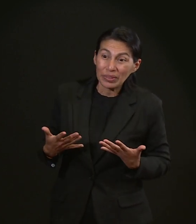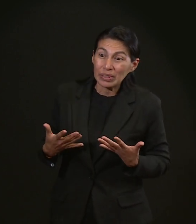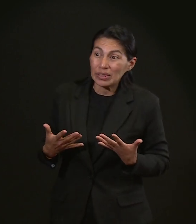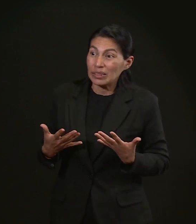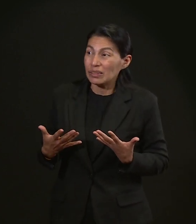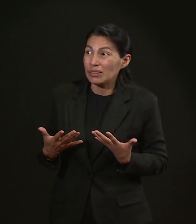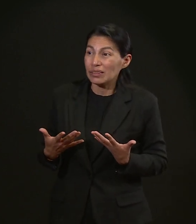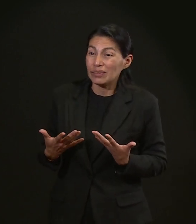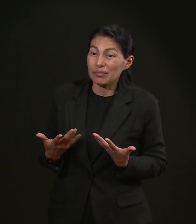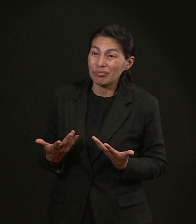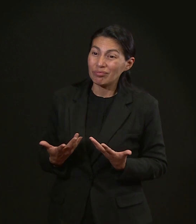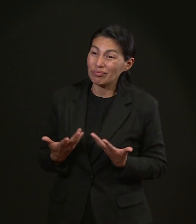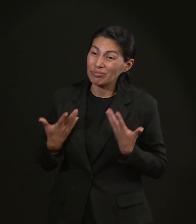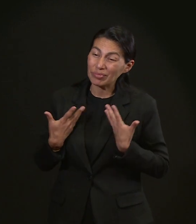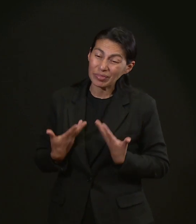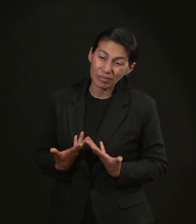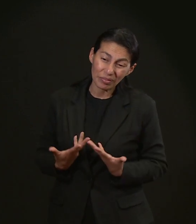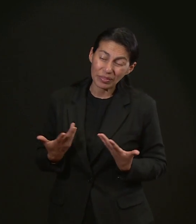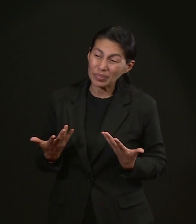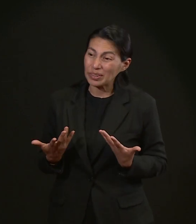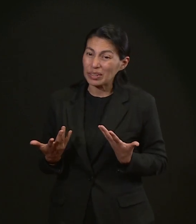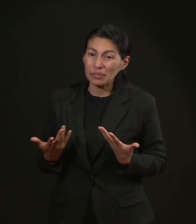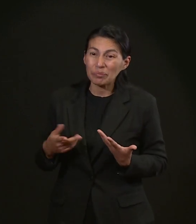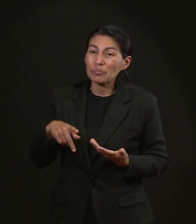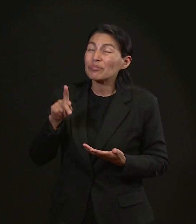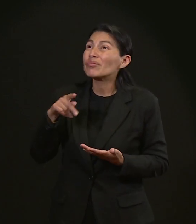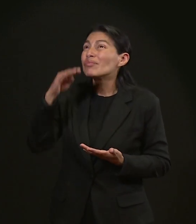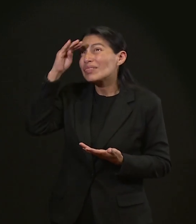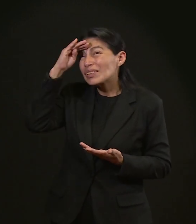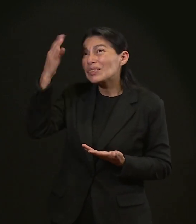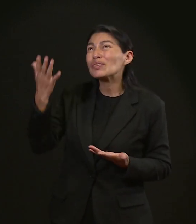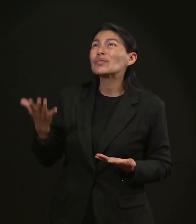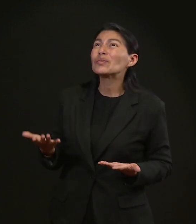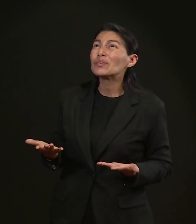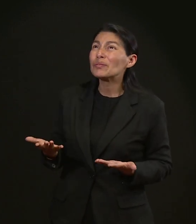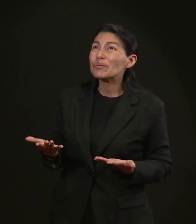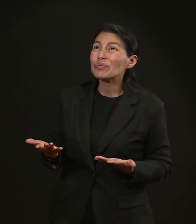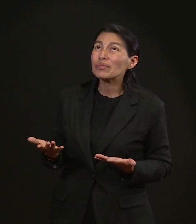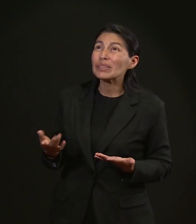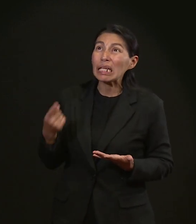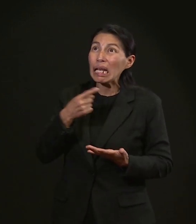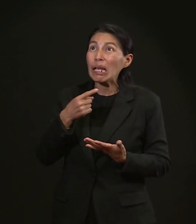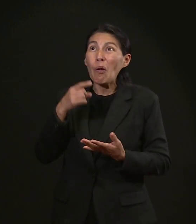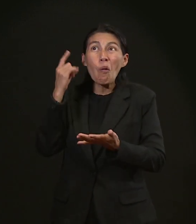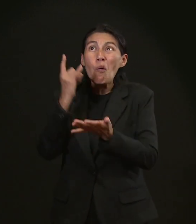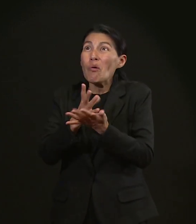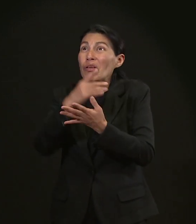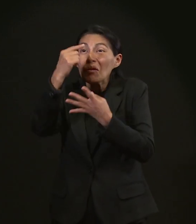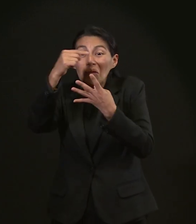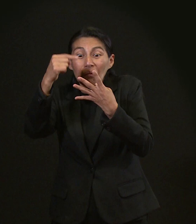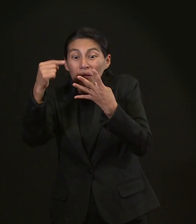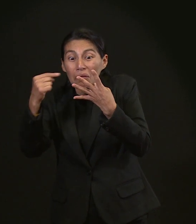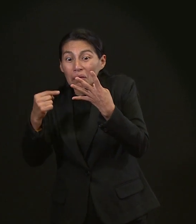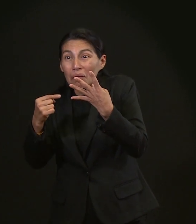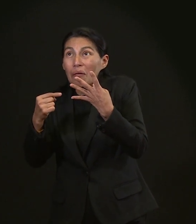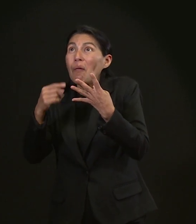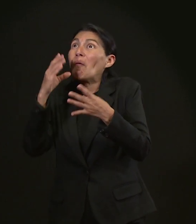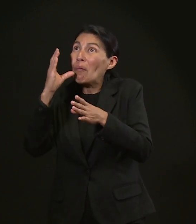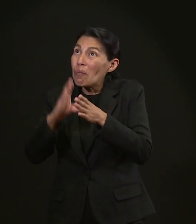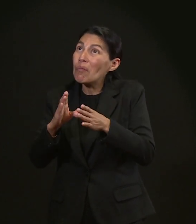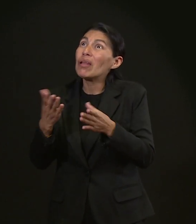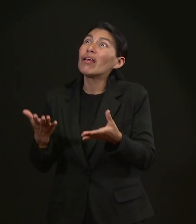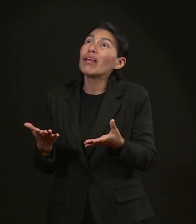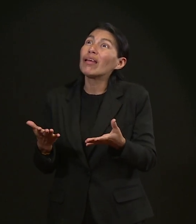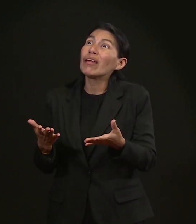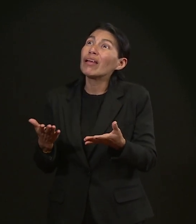yo empecé a sentir mucha duda pero luego yo decía pero señor es el único que ha cumplido